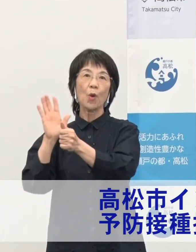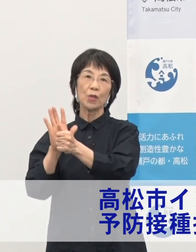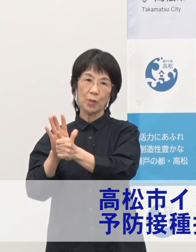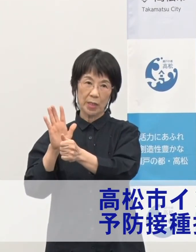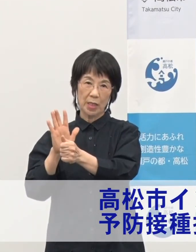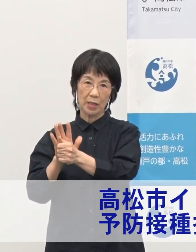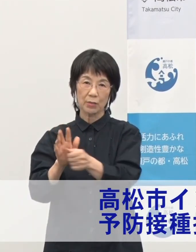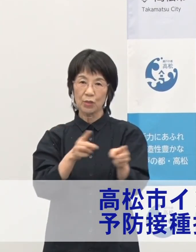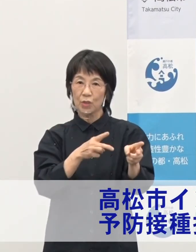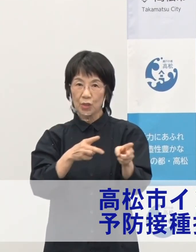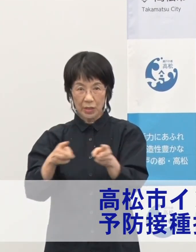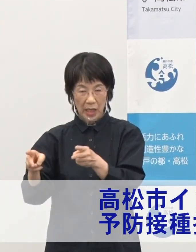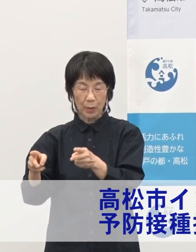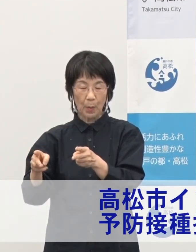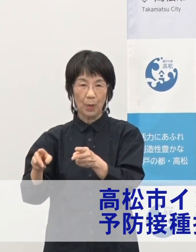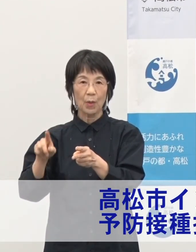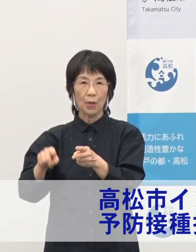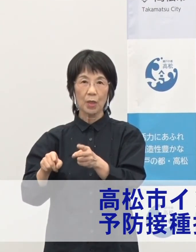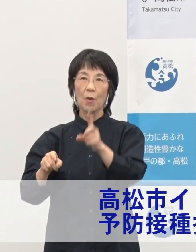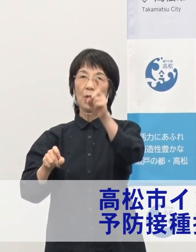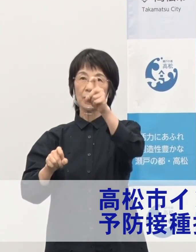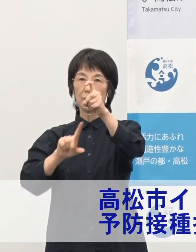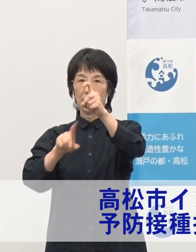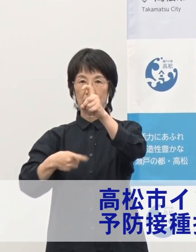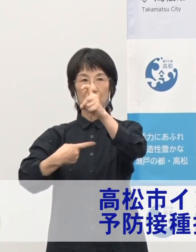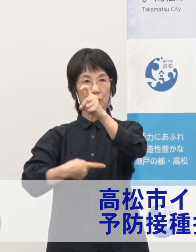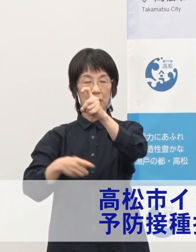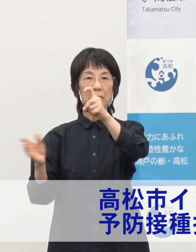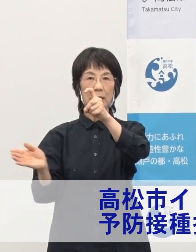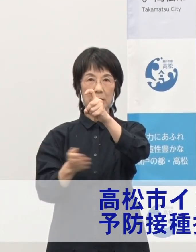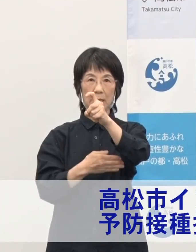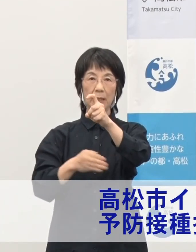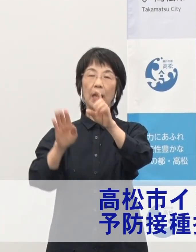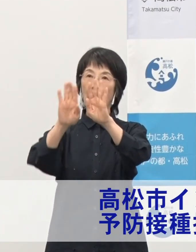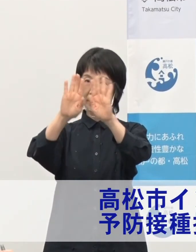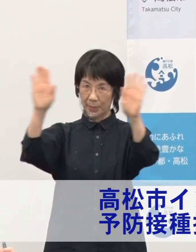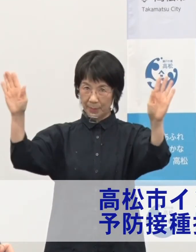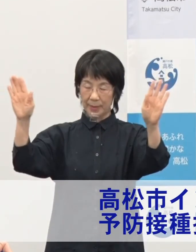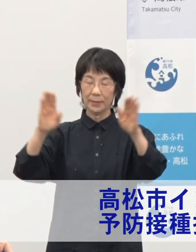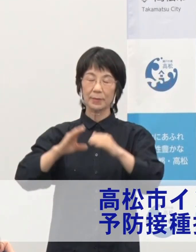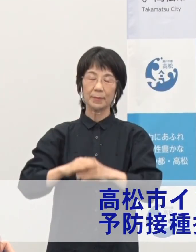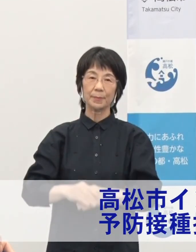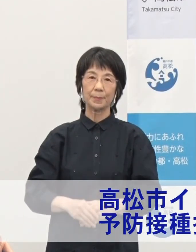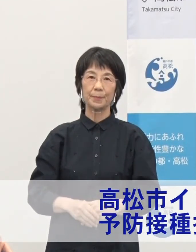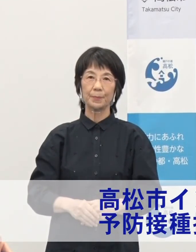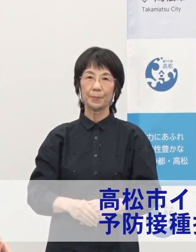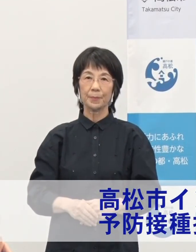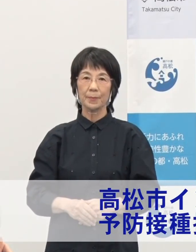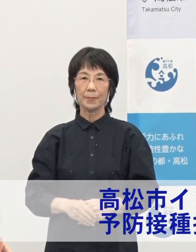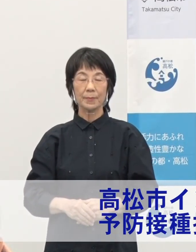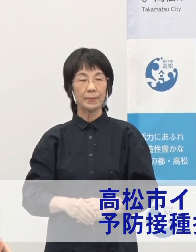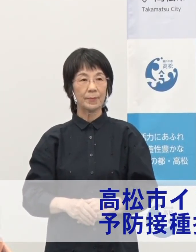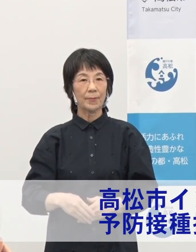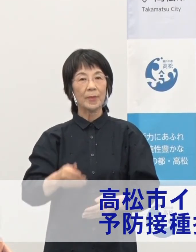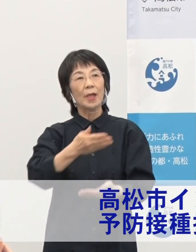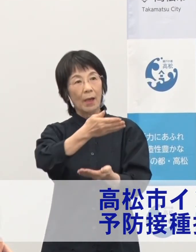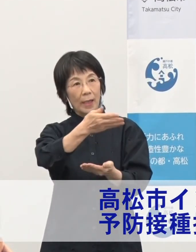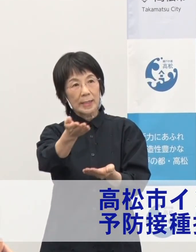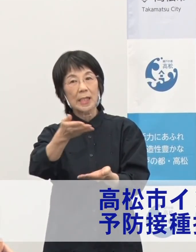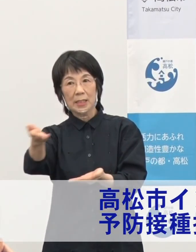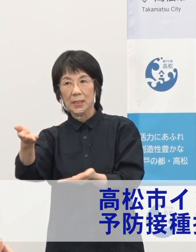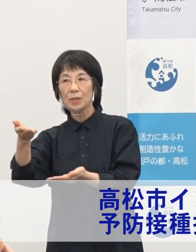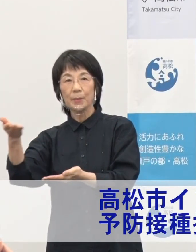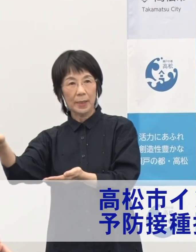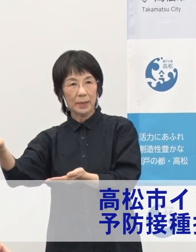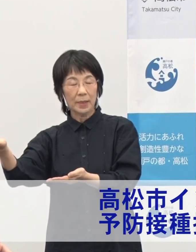制度を作ろうということでこれを10月1日から開始を致しますお手元に集中ナチュラ節